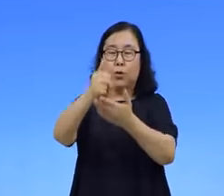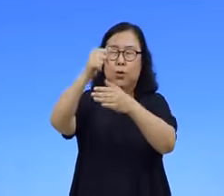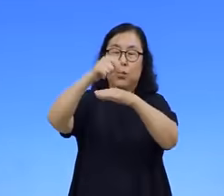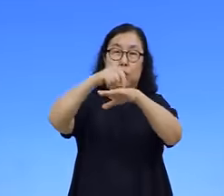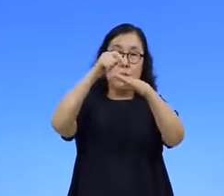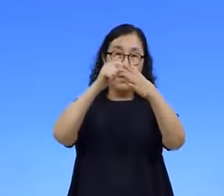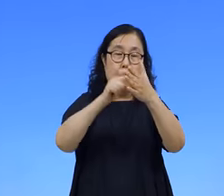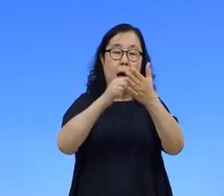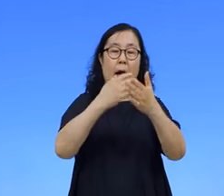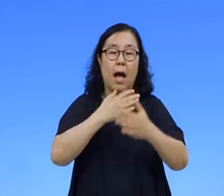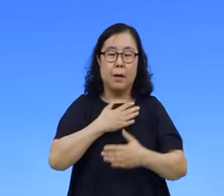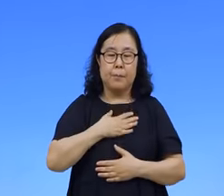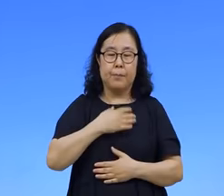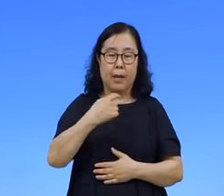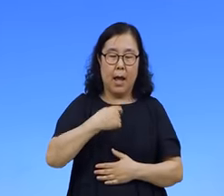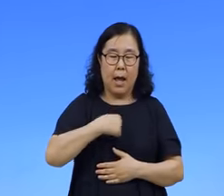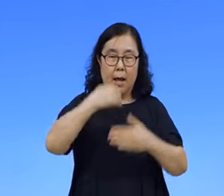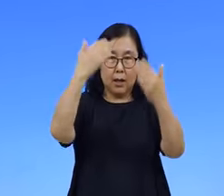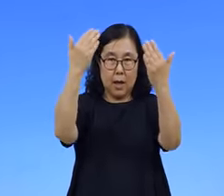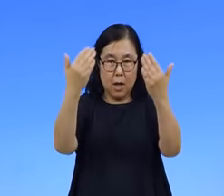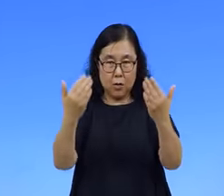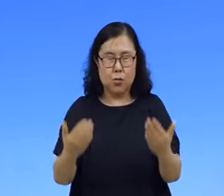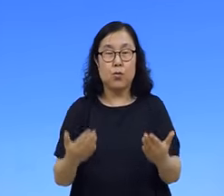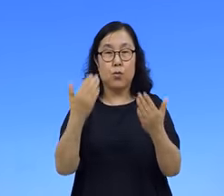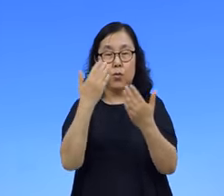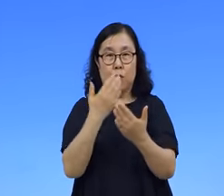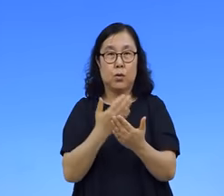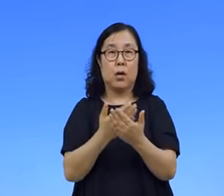주님 마음 내게 주소서.